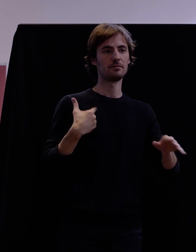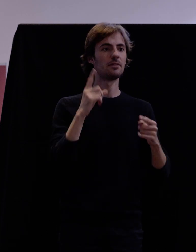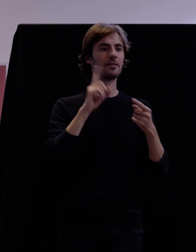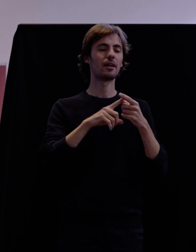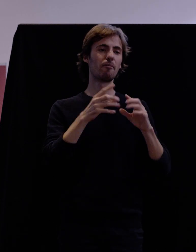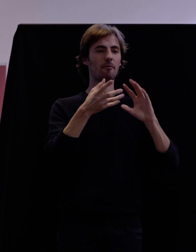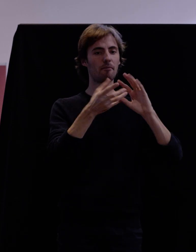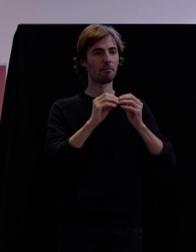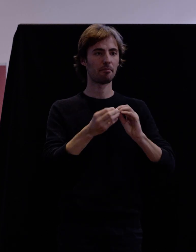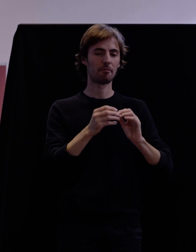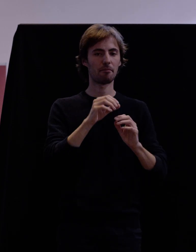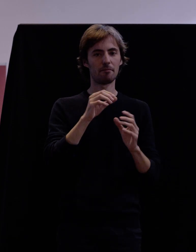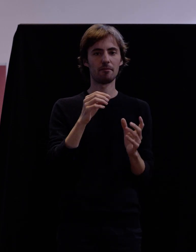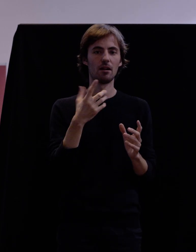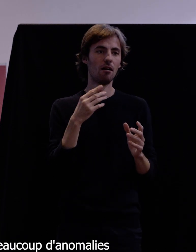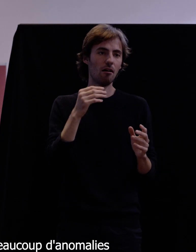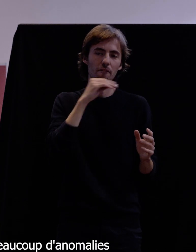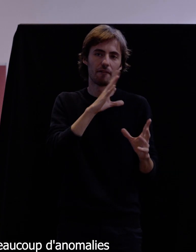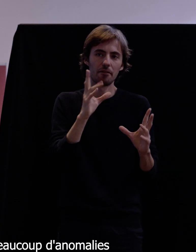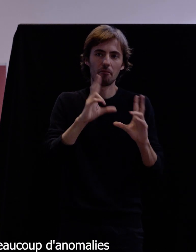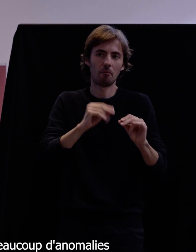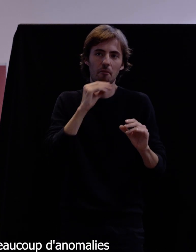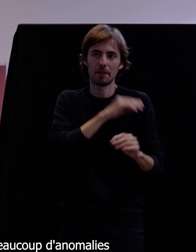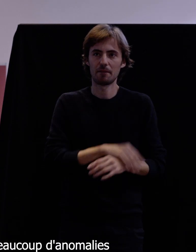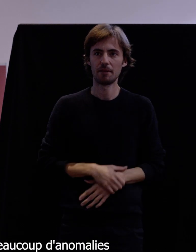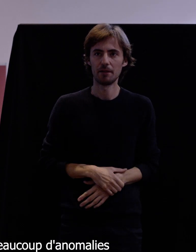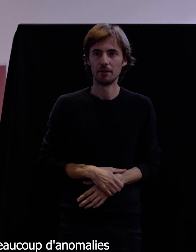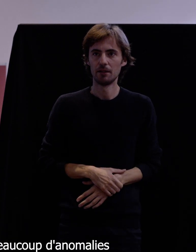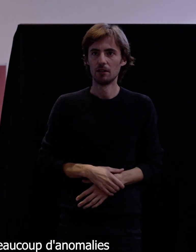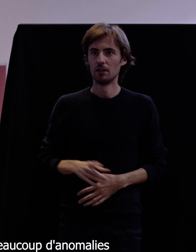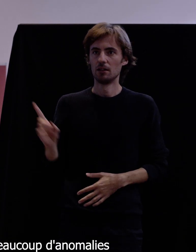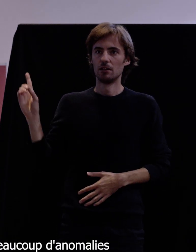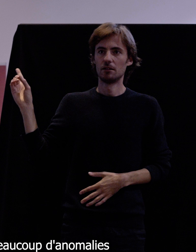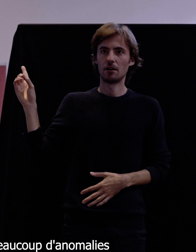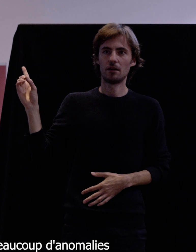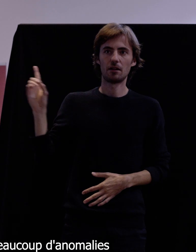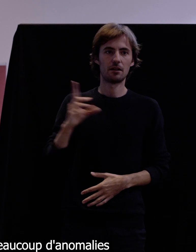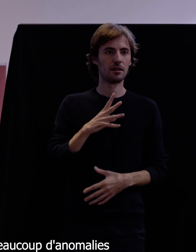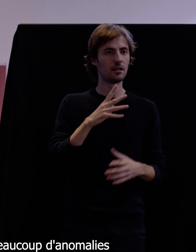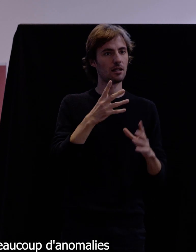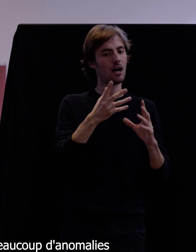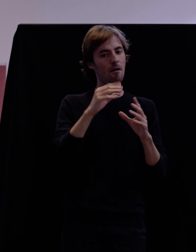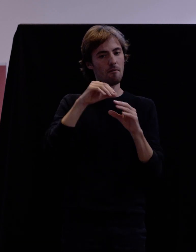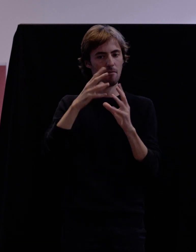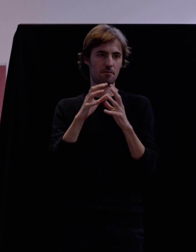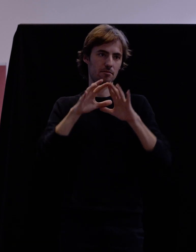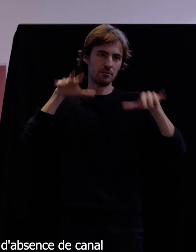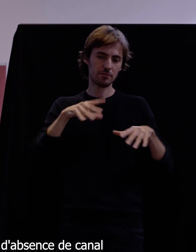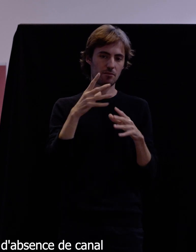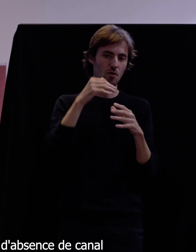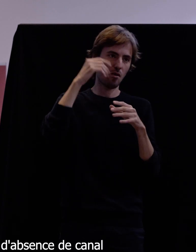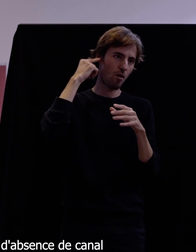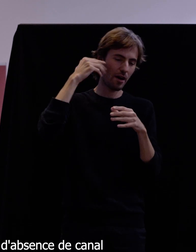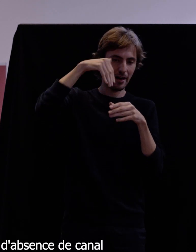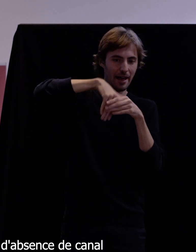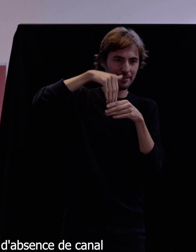anomalies. Je vais passer assez rapidement, mais voilà, on trouve beaucoup d'anomalies de l'oreille interne. Là, il